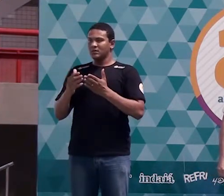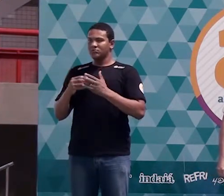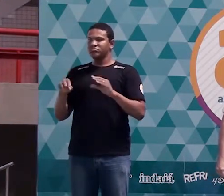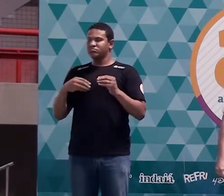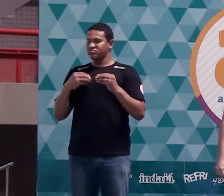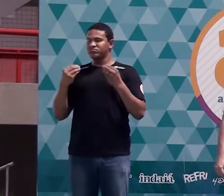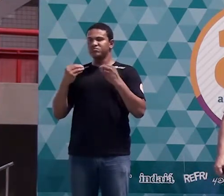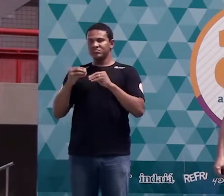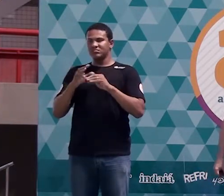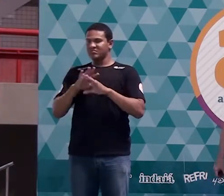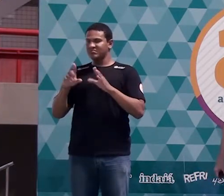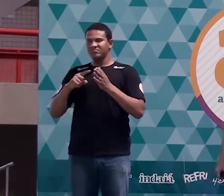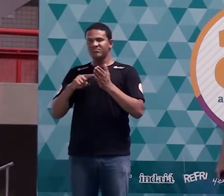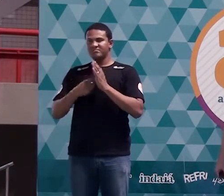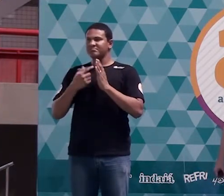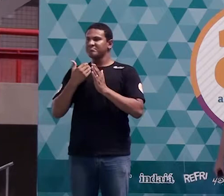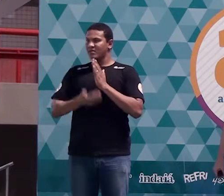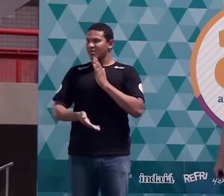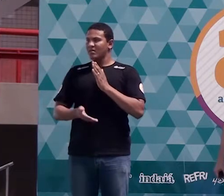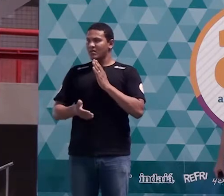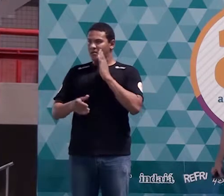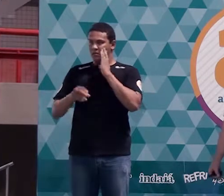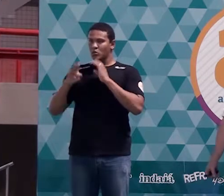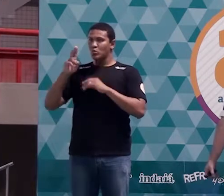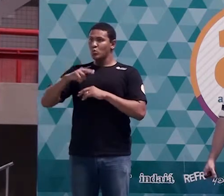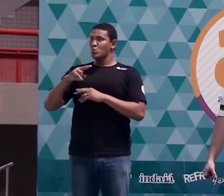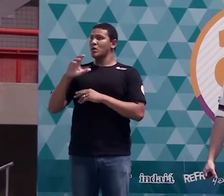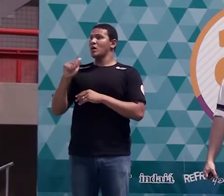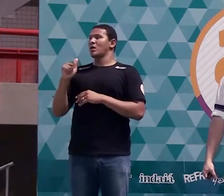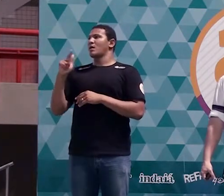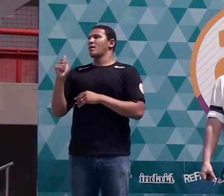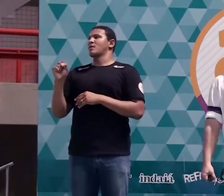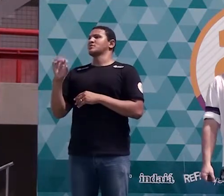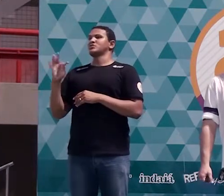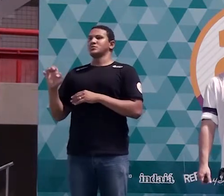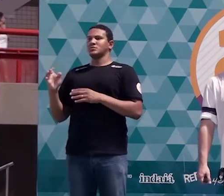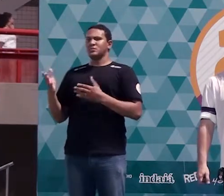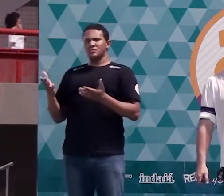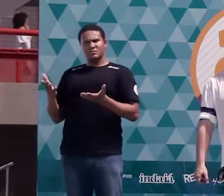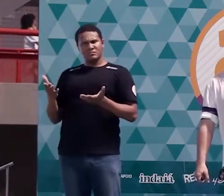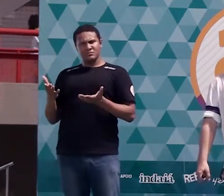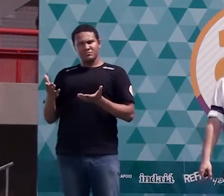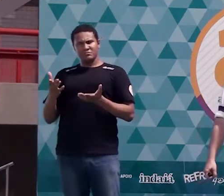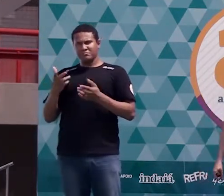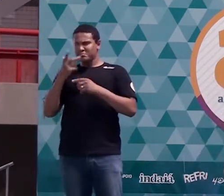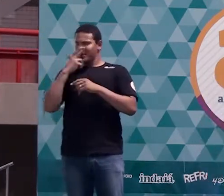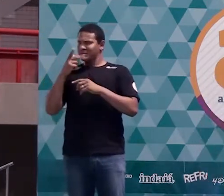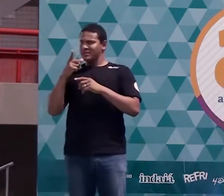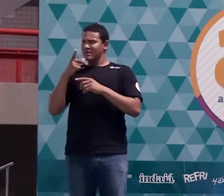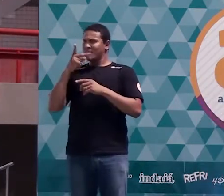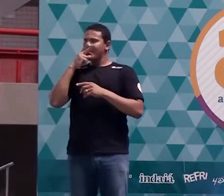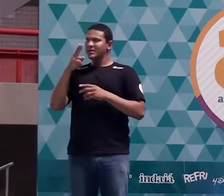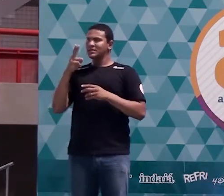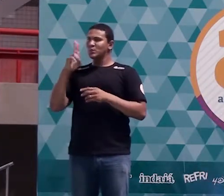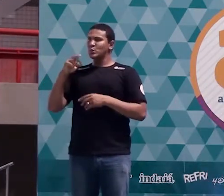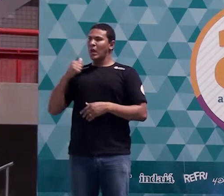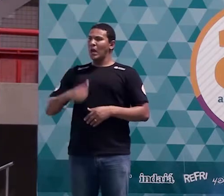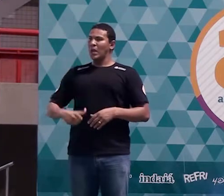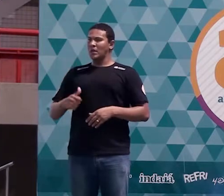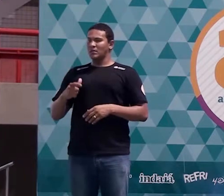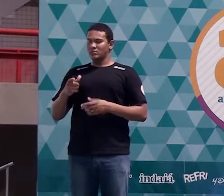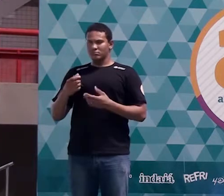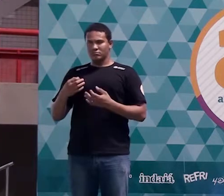redação, né? Nunca gaste. Agora, ai professor, quer dizer que quando eu estiver fazendo minha